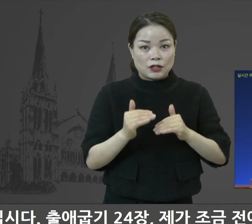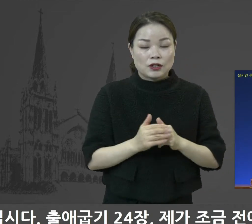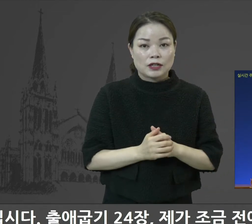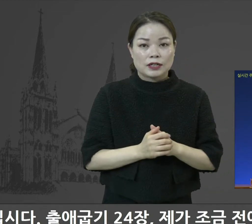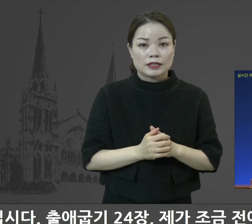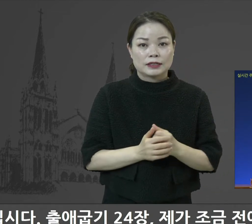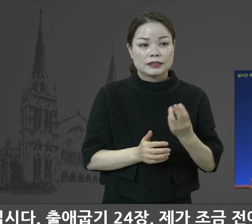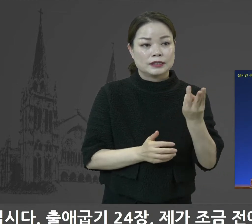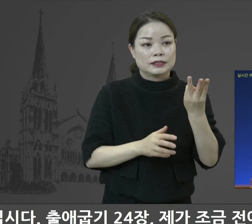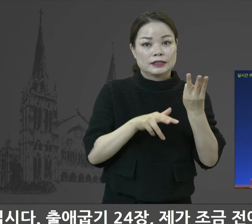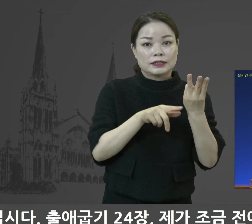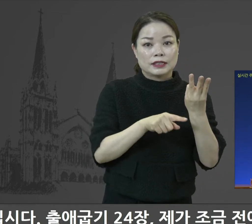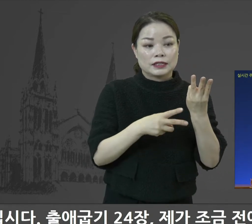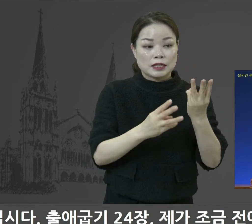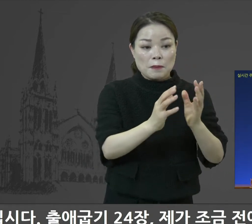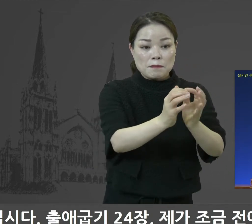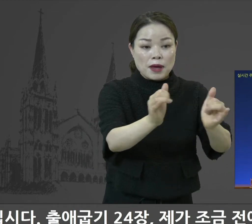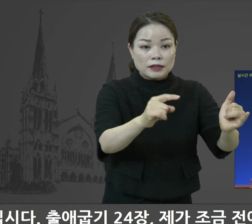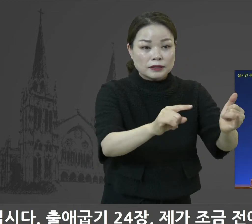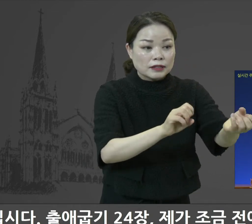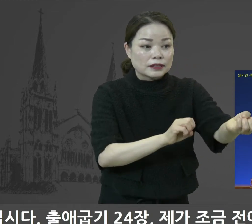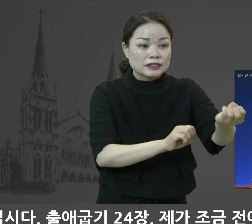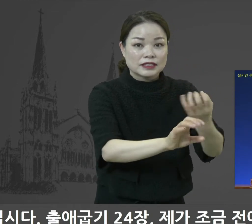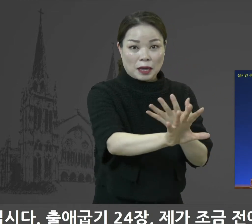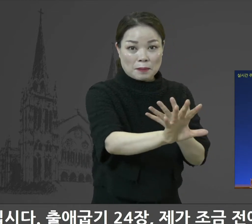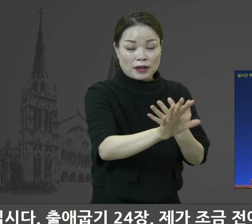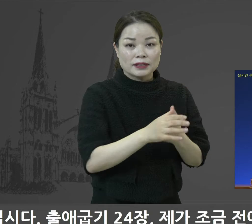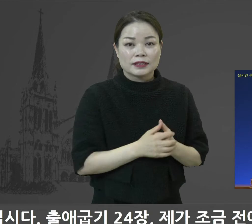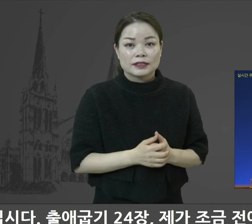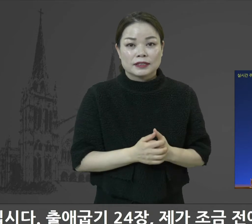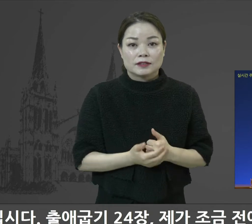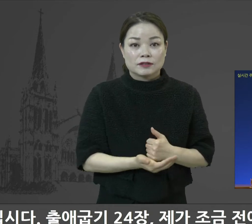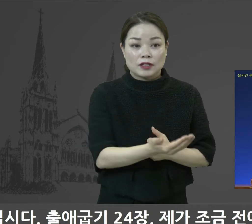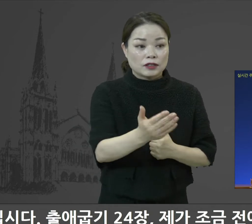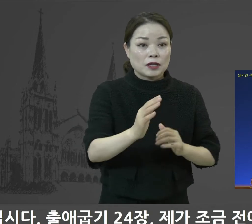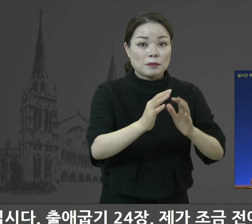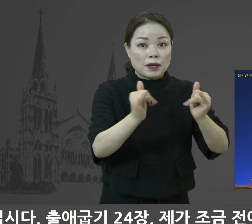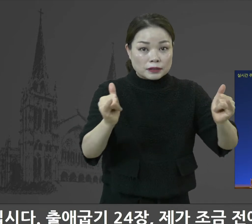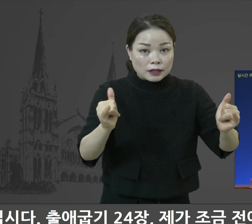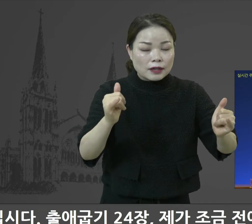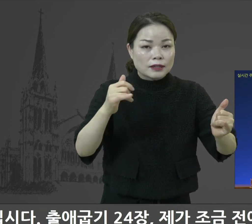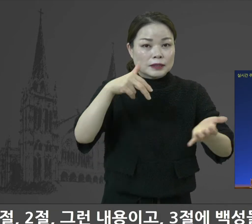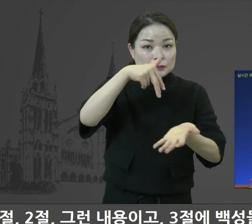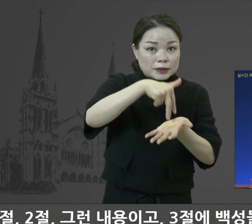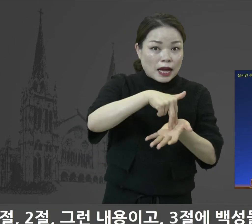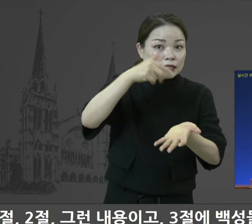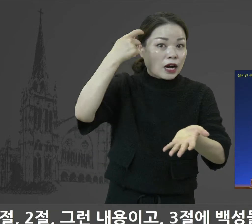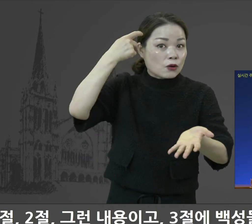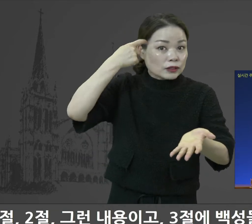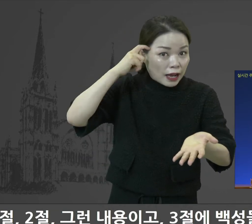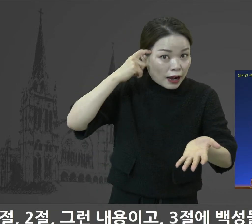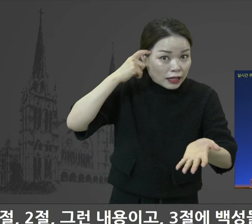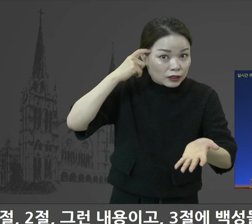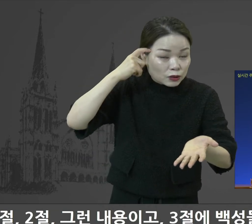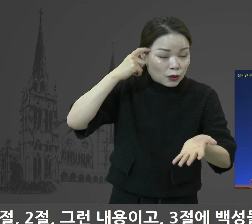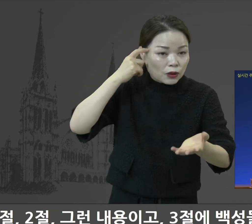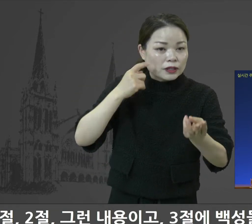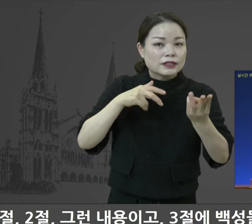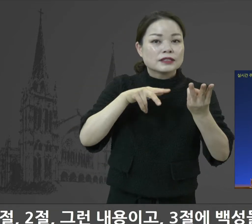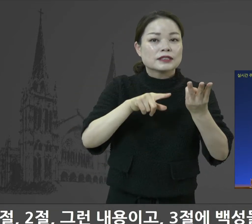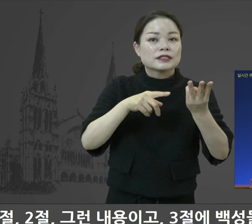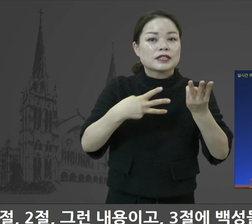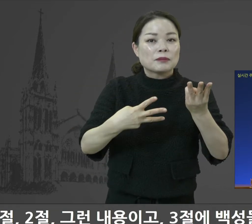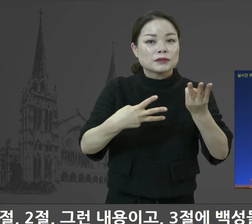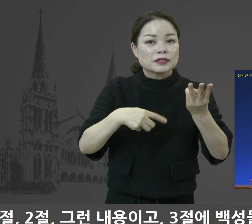이제 3절에 백성들이 응답하는 장면입니다. 여러분이 백성이 한 사람이 된 것처럼 생각하시고 3절